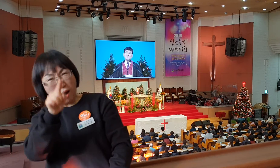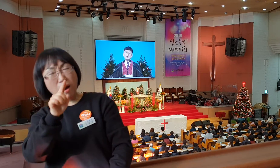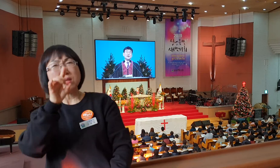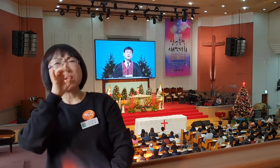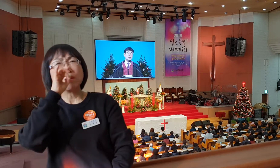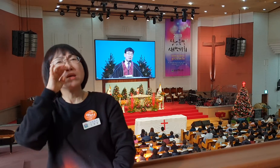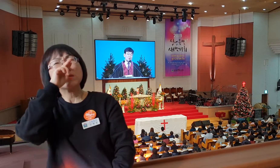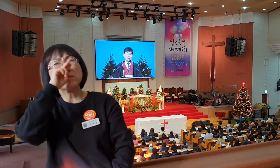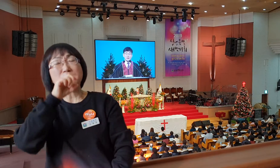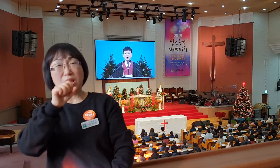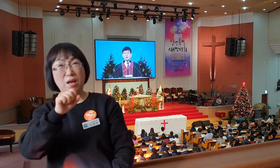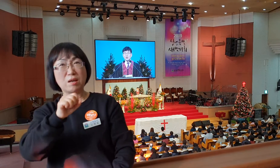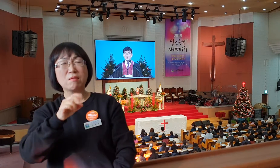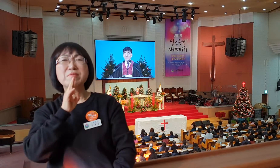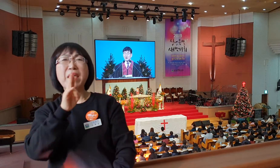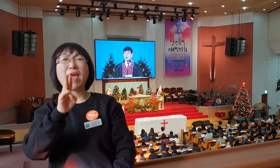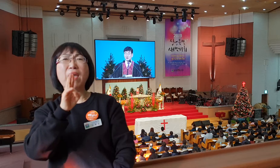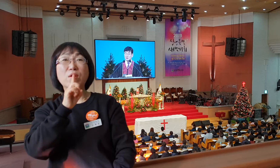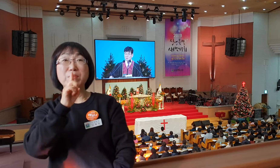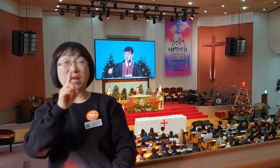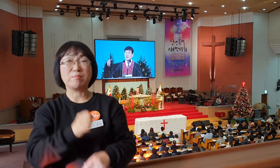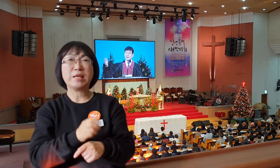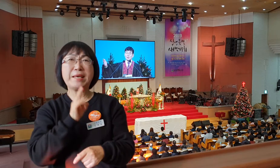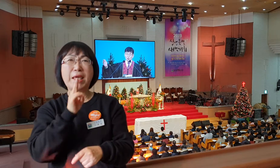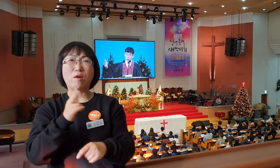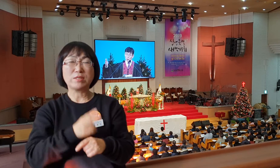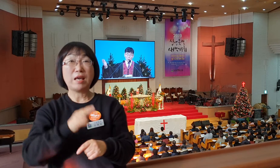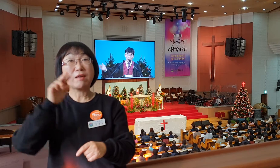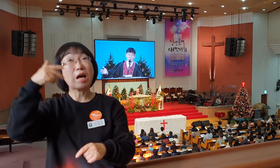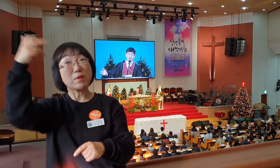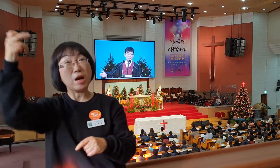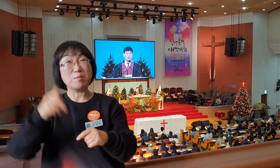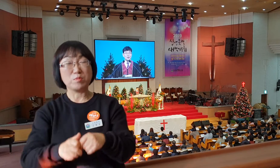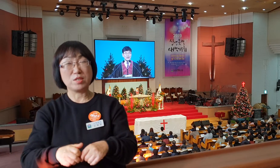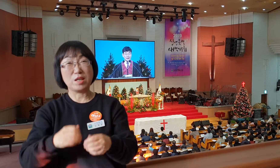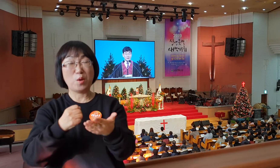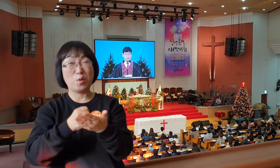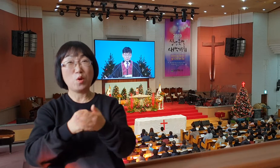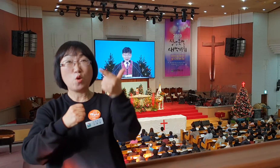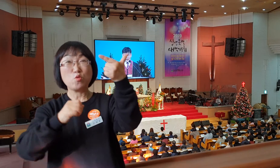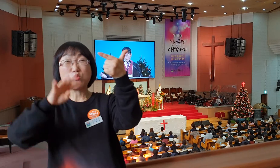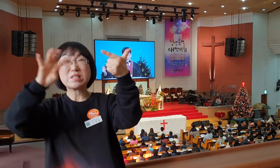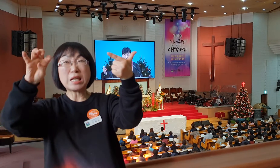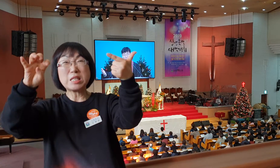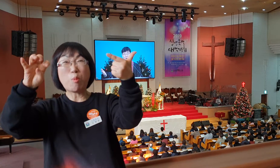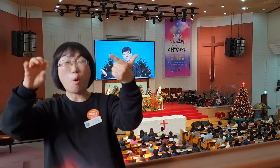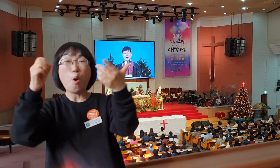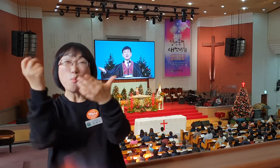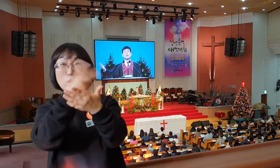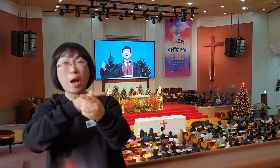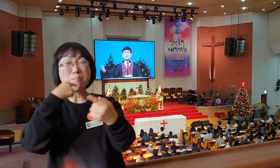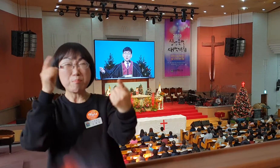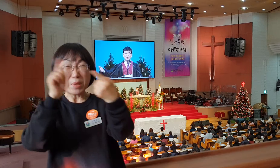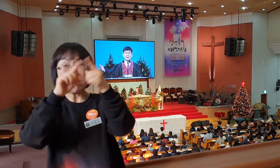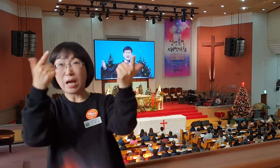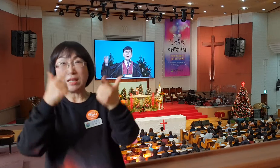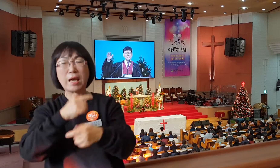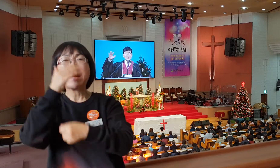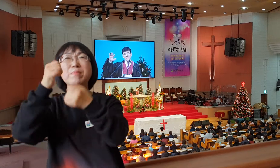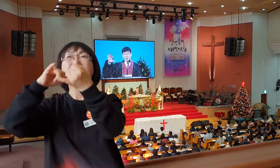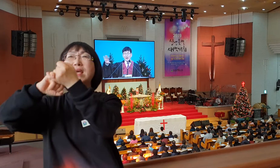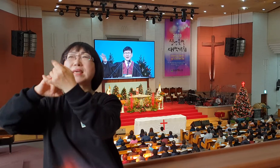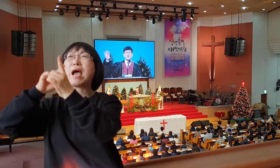예언한다고 그러면 예언이 예언이 다다음주 로또 번호를 맞추는 것은 아니에요 하나님의 뜻을 말합니다 하나님의 약속을